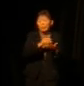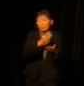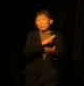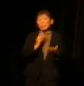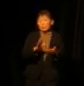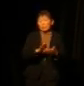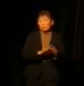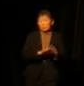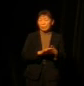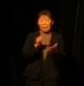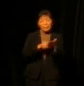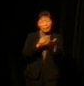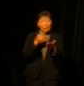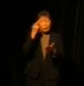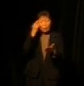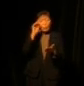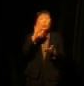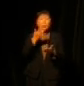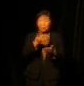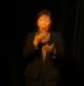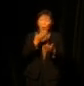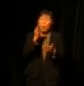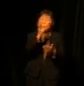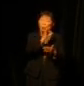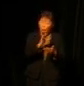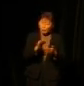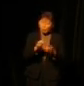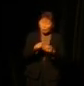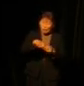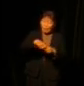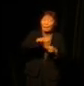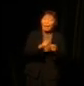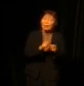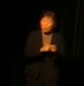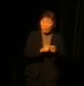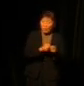食品とかインスタント食品とか缶詰とか、そういったのをね、こう